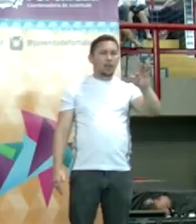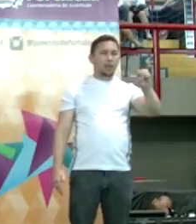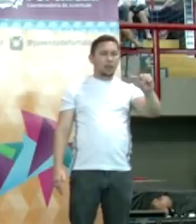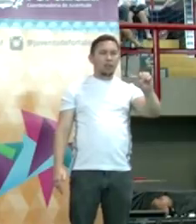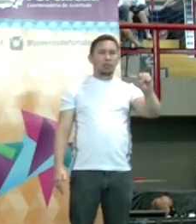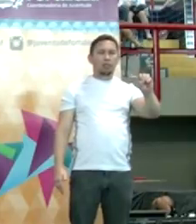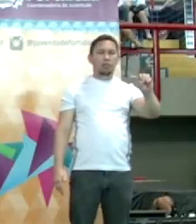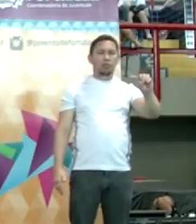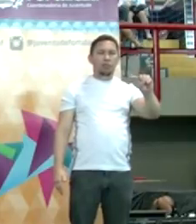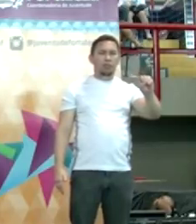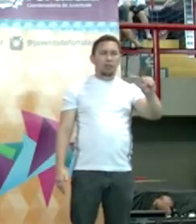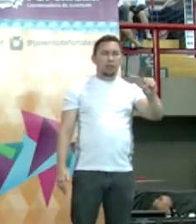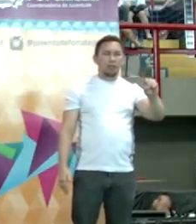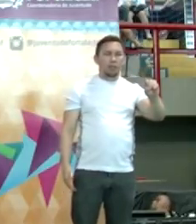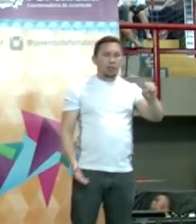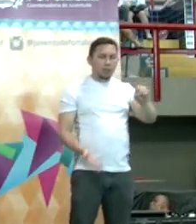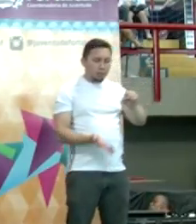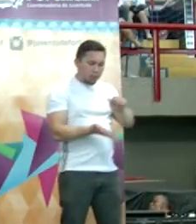sendo claro?